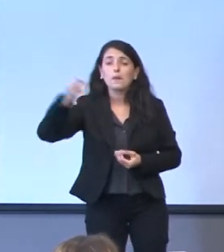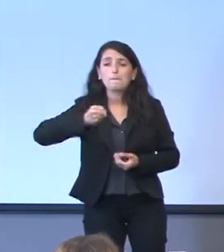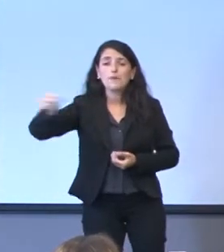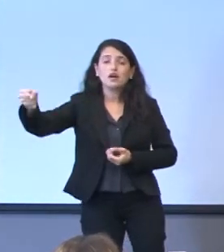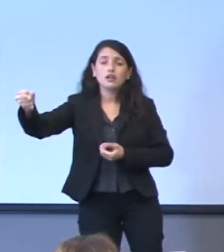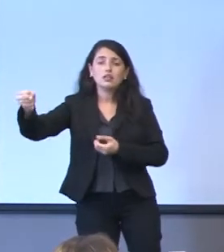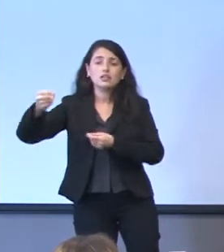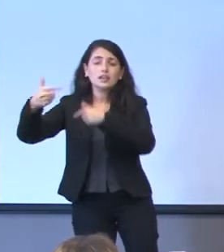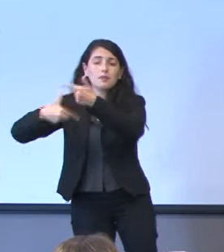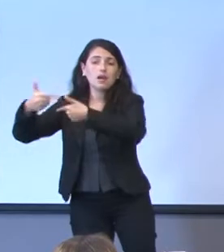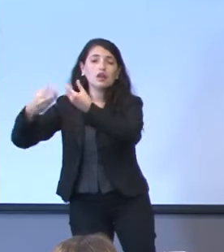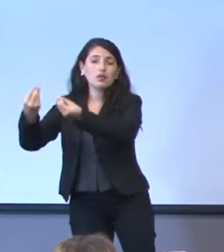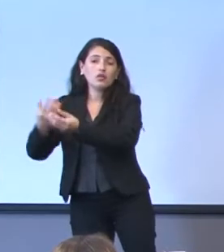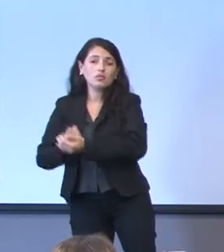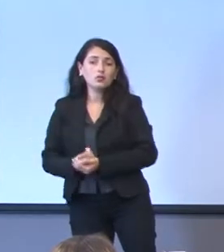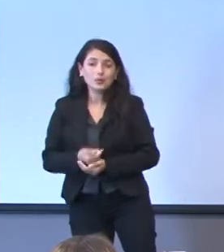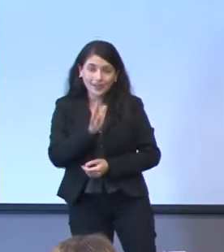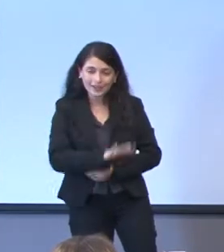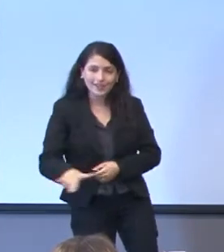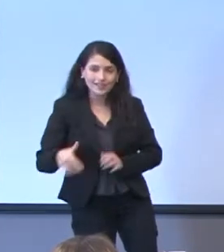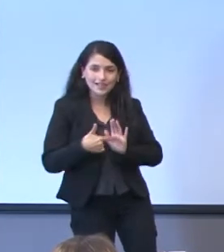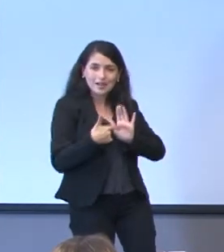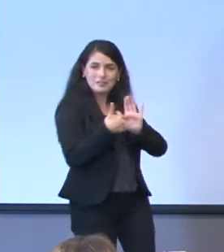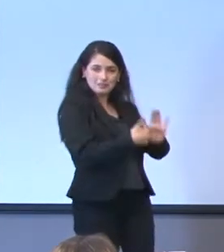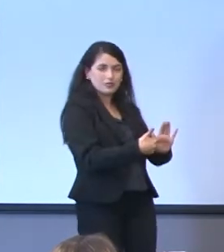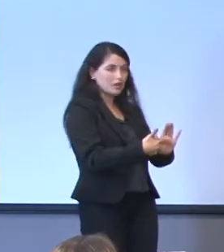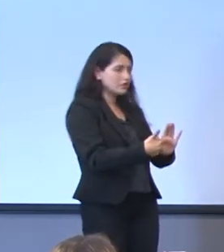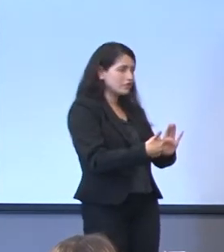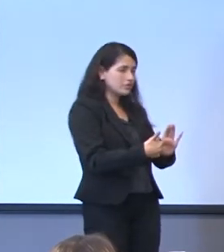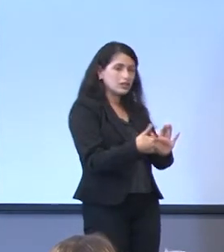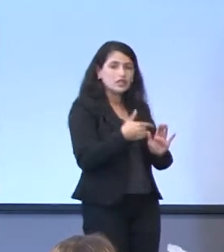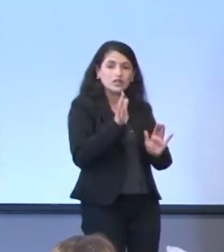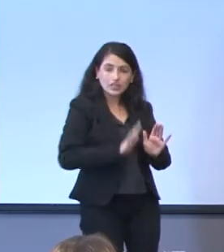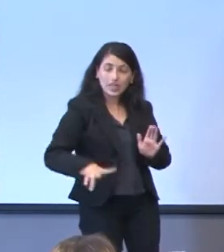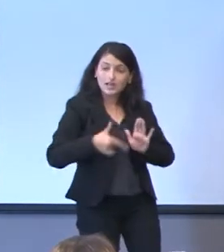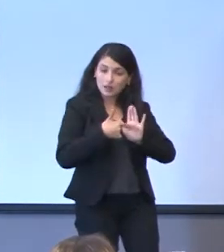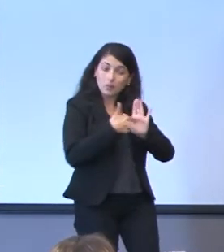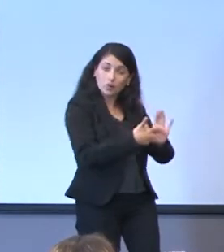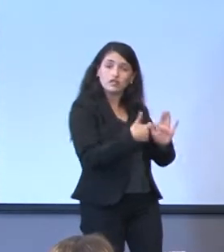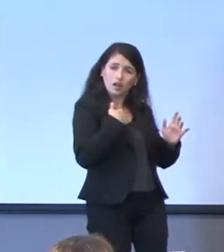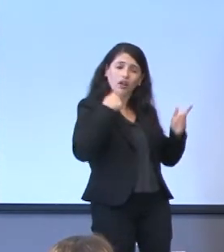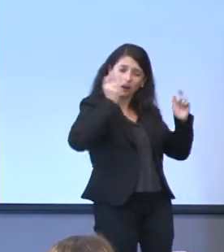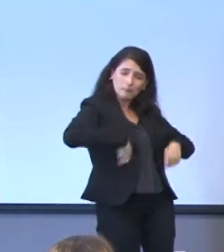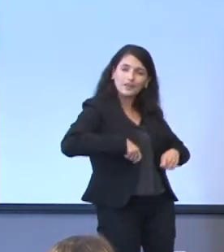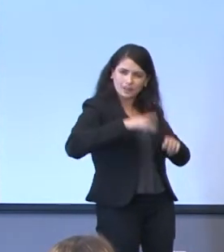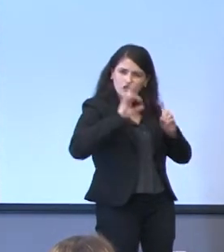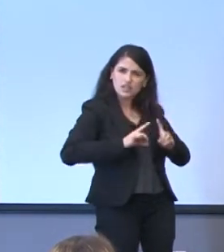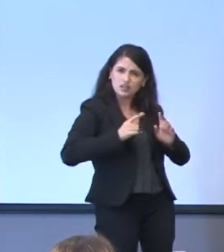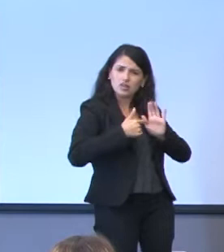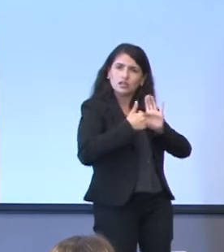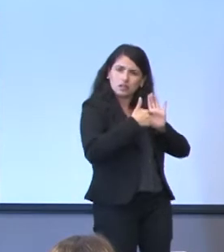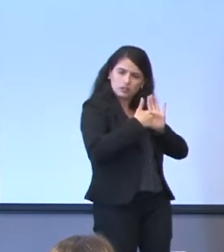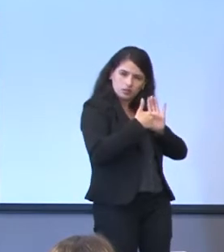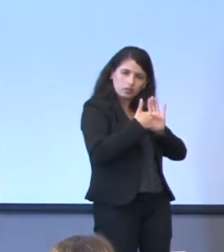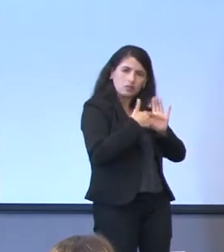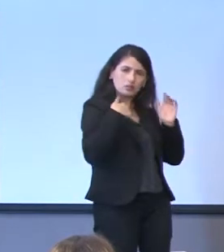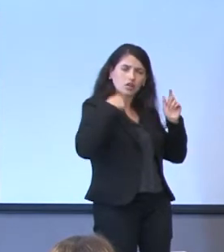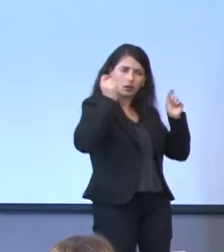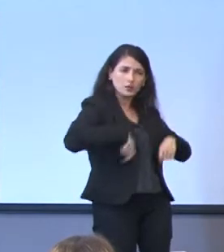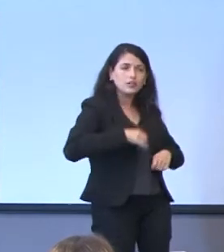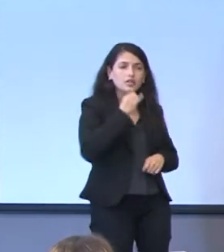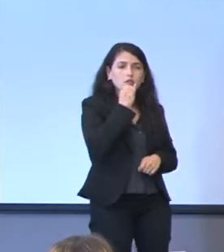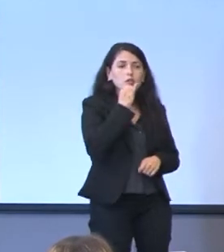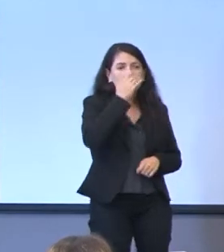para o coleguinha dela que ela é tão capaz? Esse é um excelente argumento para a sua pergunta, né? Para as pessoas que te procuram colocando a questão